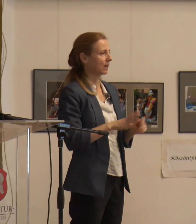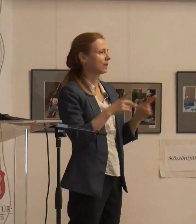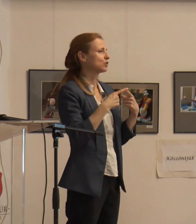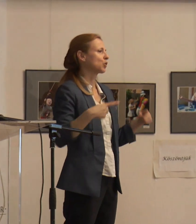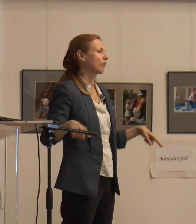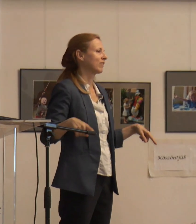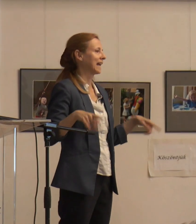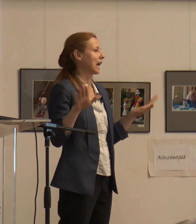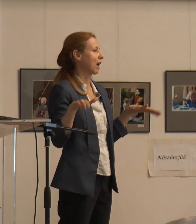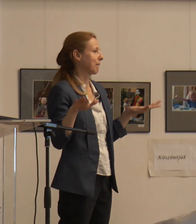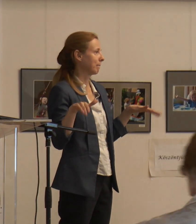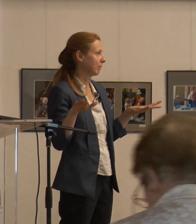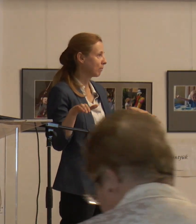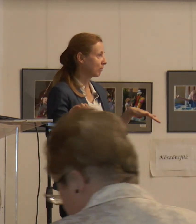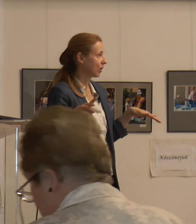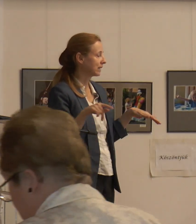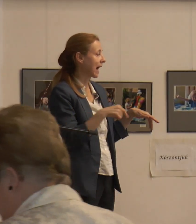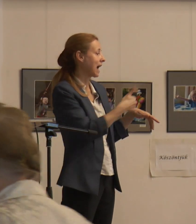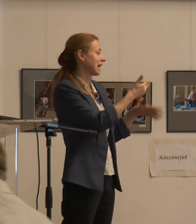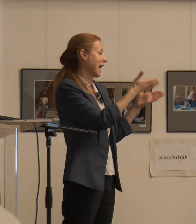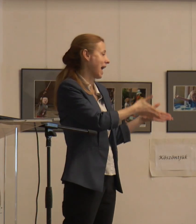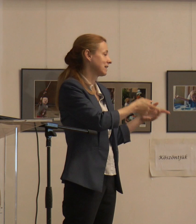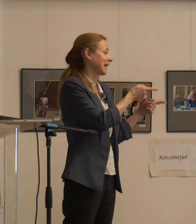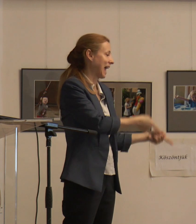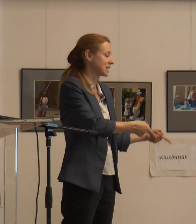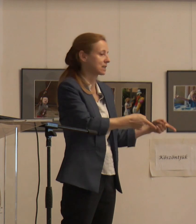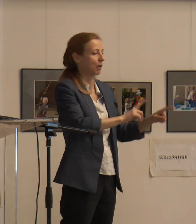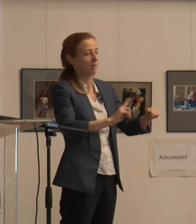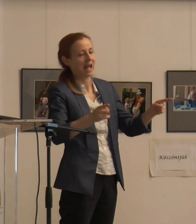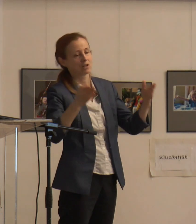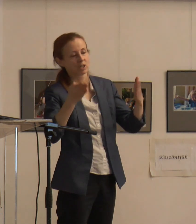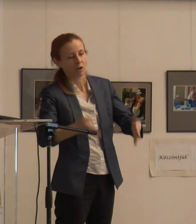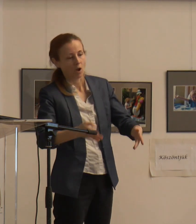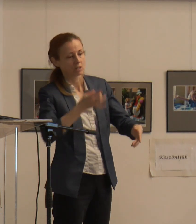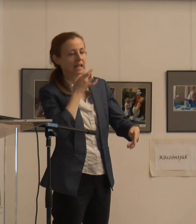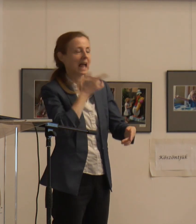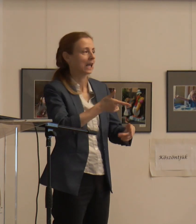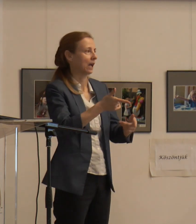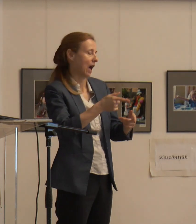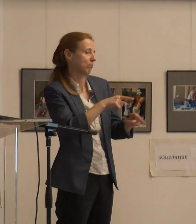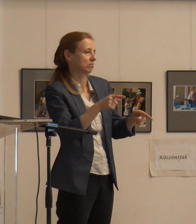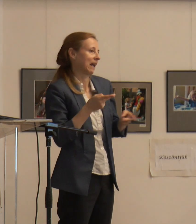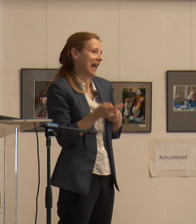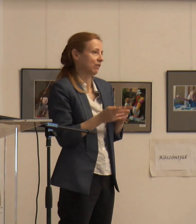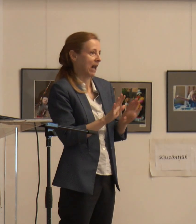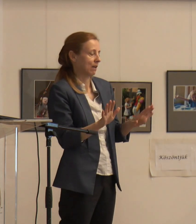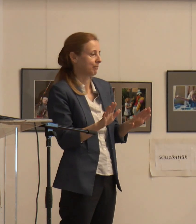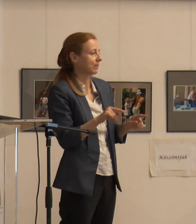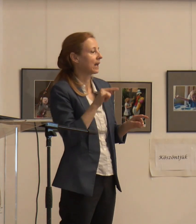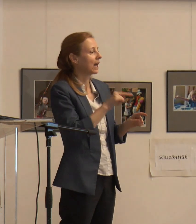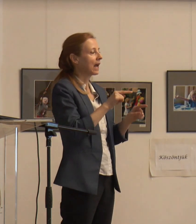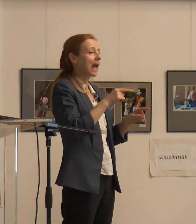Sokféle a madár, s egyik ezt, a másik azt leginkább kedveli. Ezt